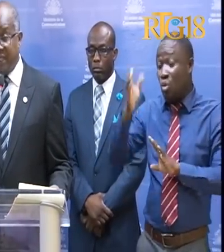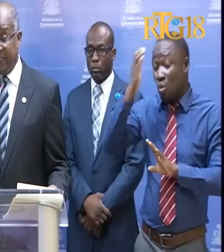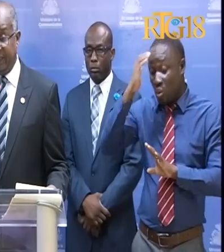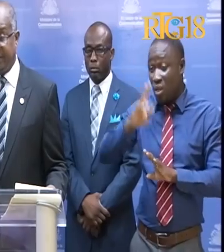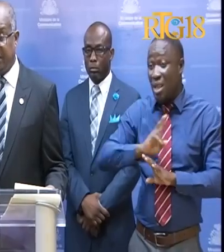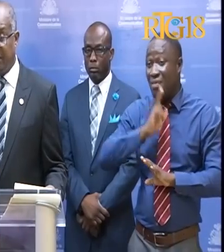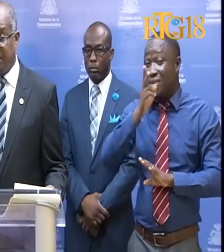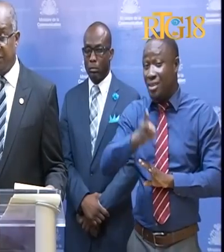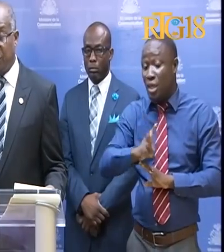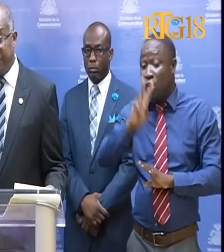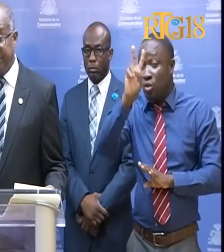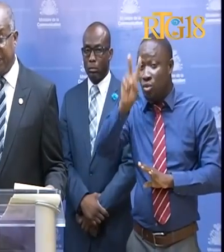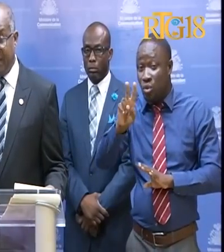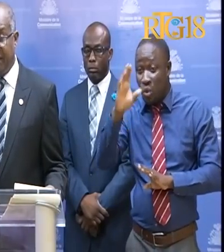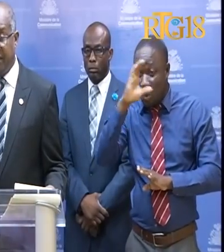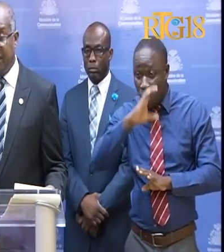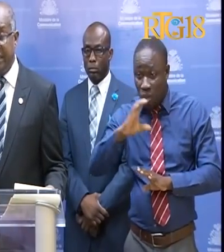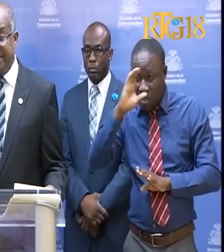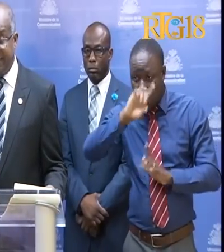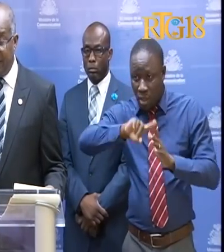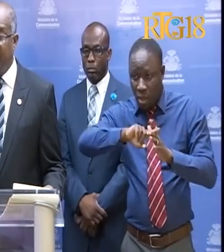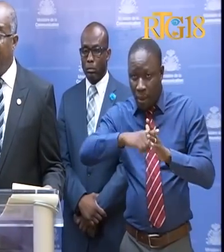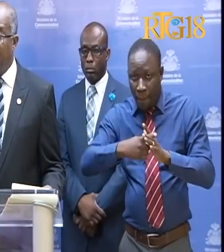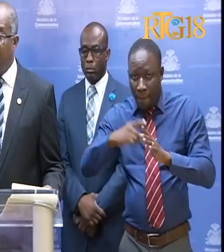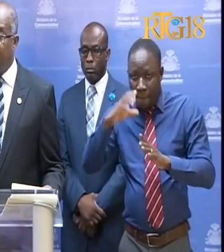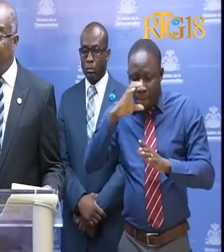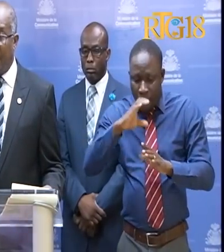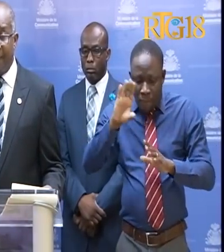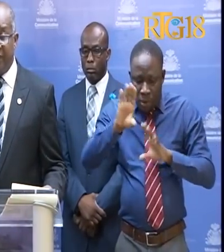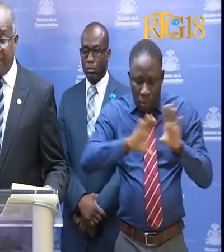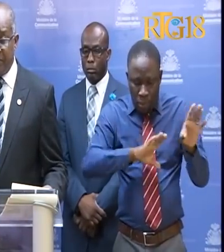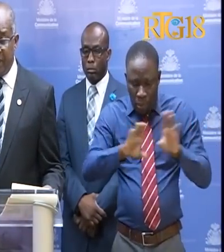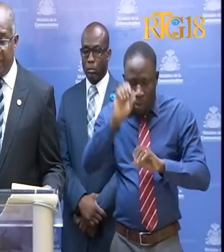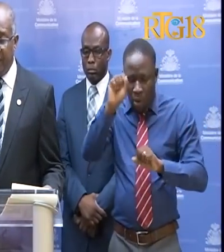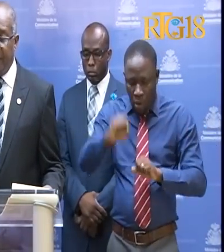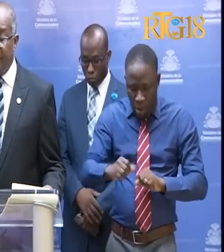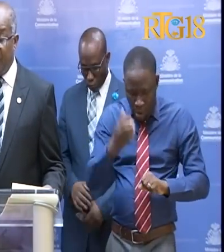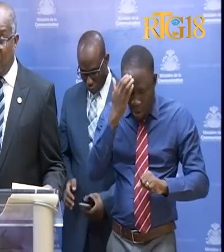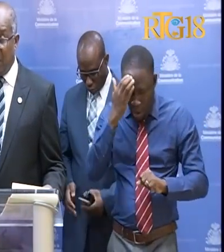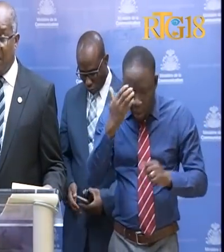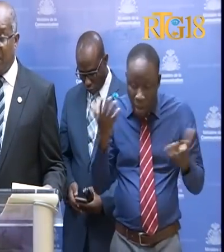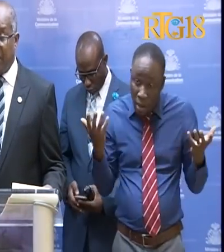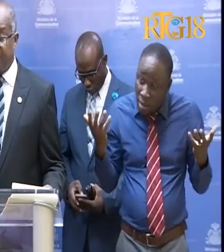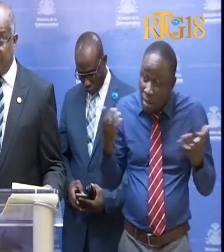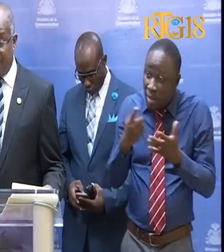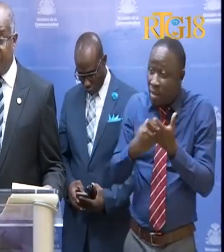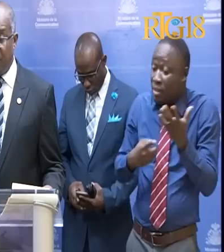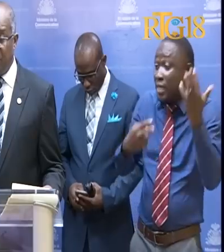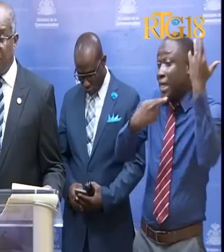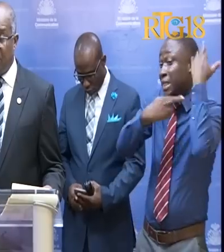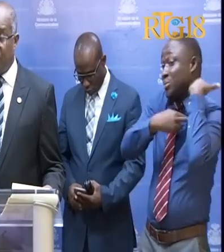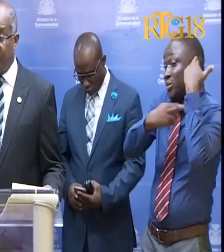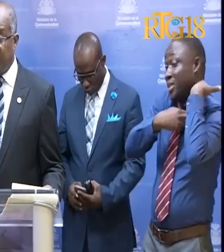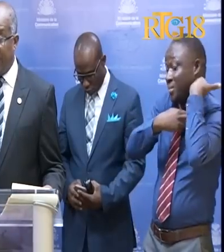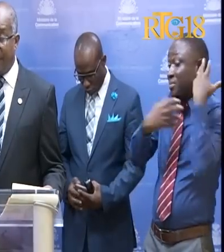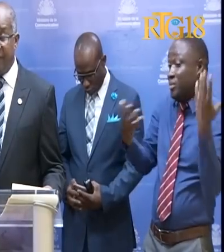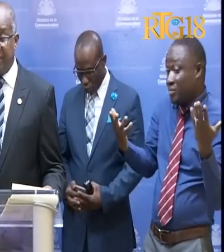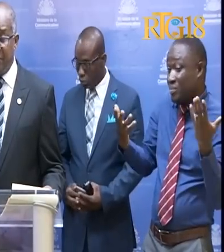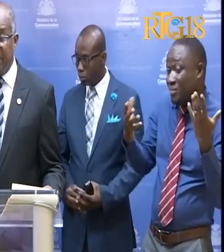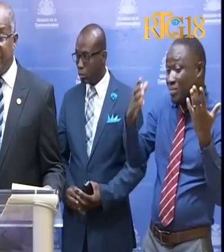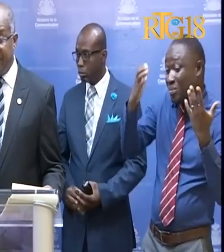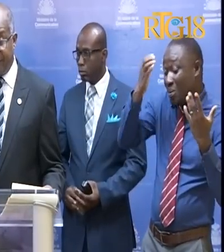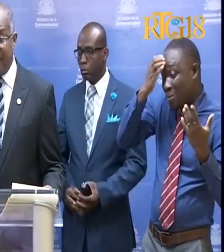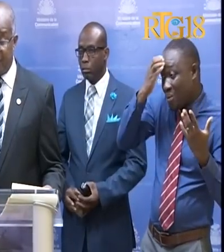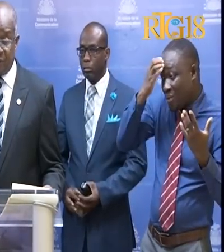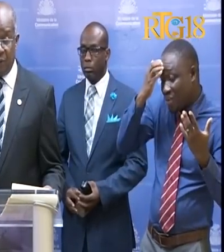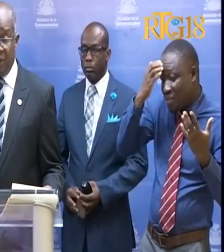deus ankete son deja inisye pou yon kapab de termine responsabyo, pou yon de kapab